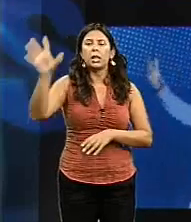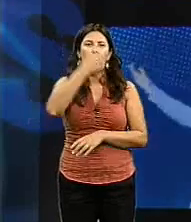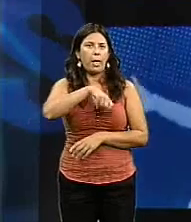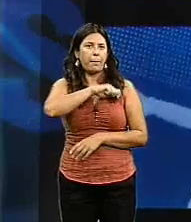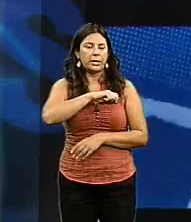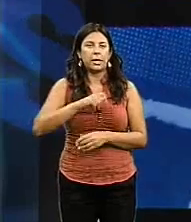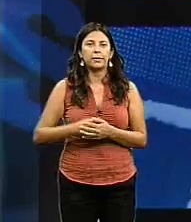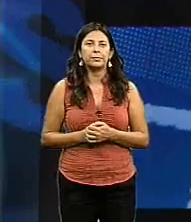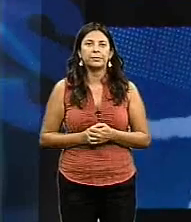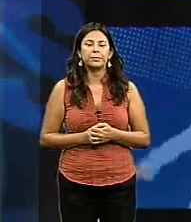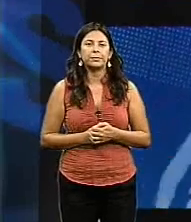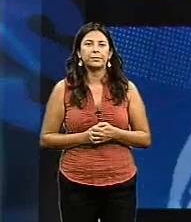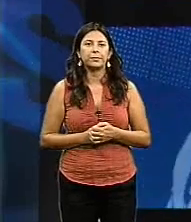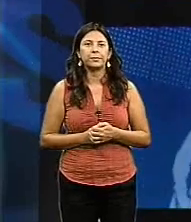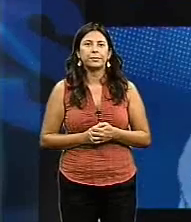España.